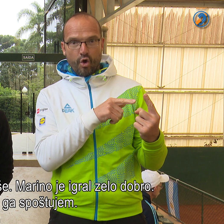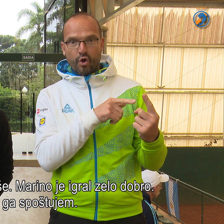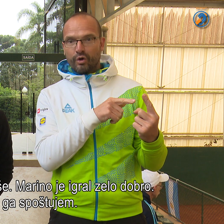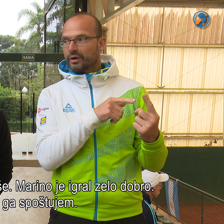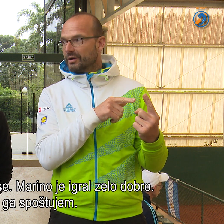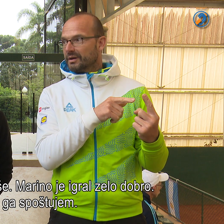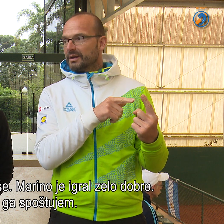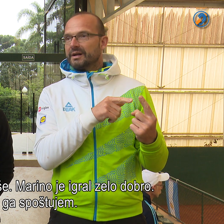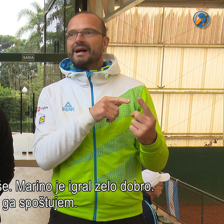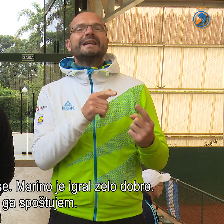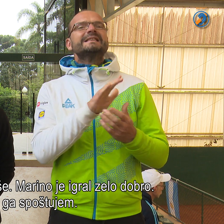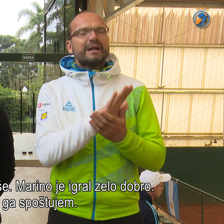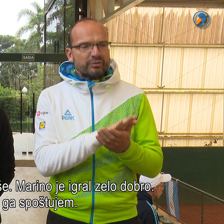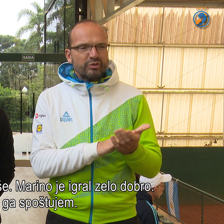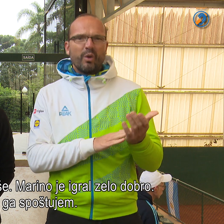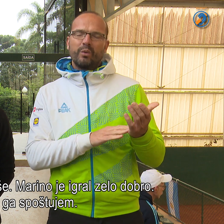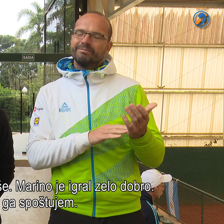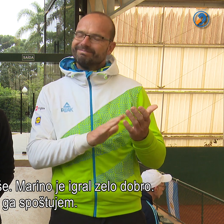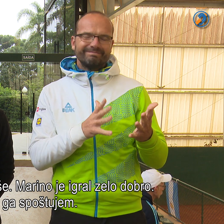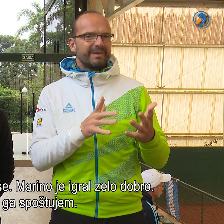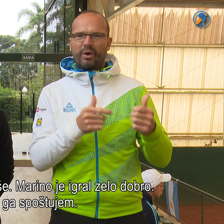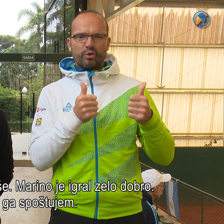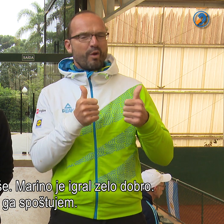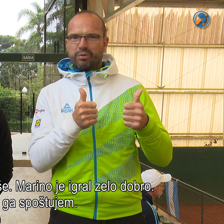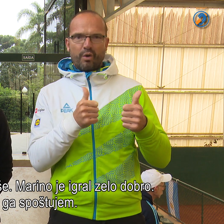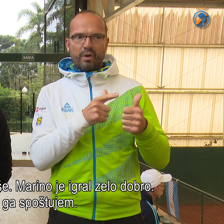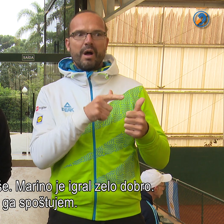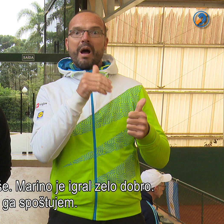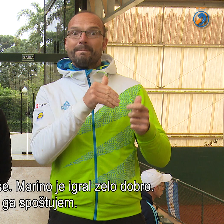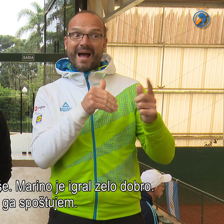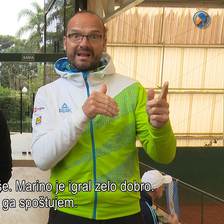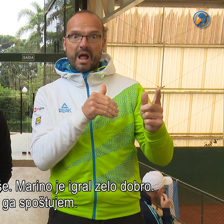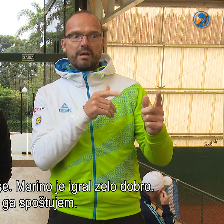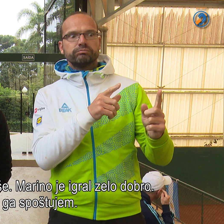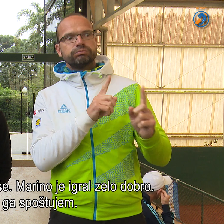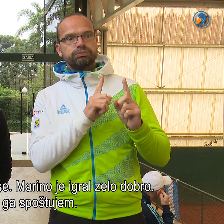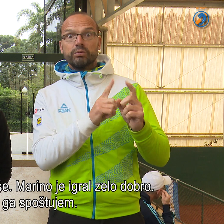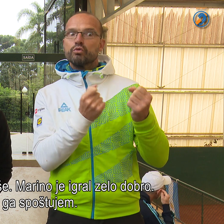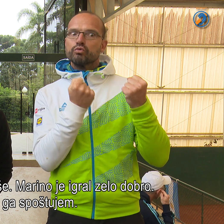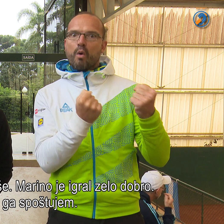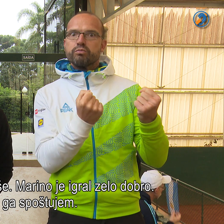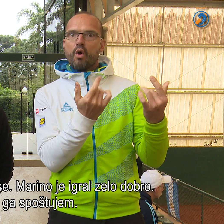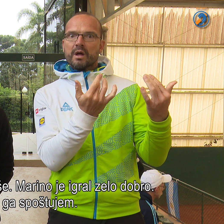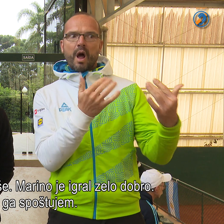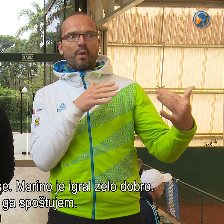little bad, but Marino is playing good,